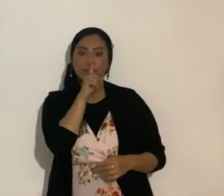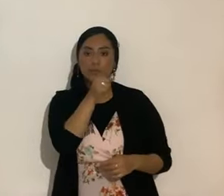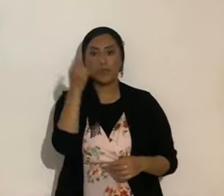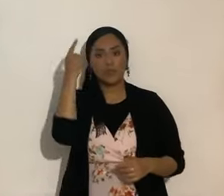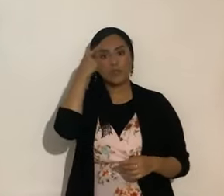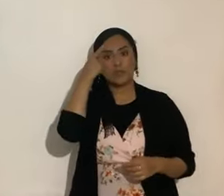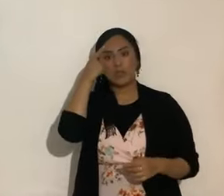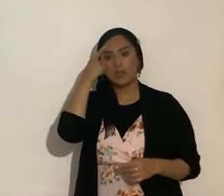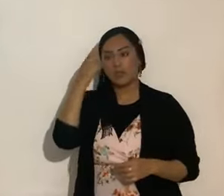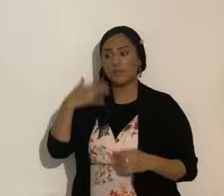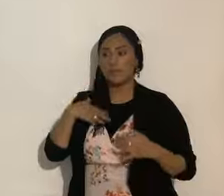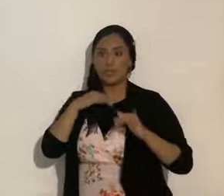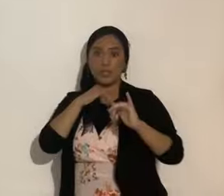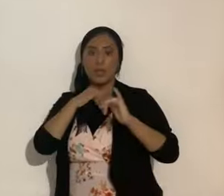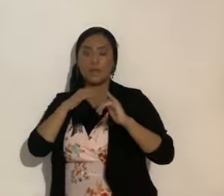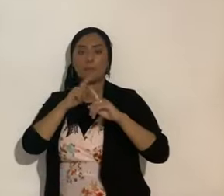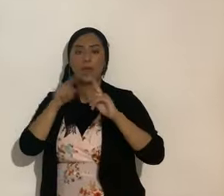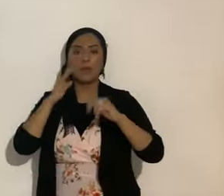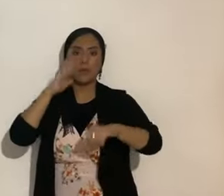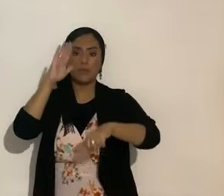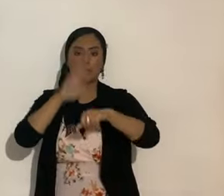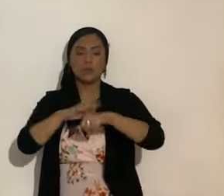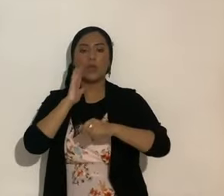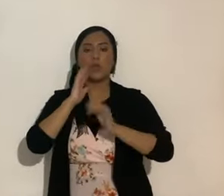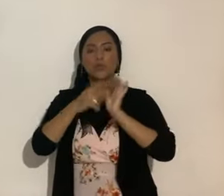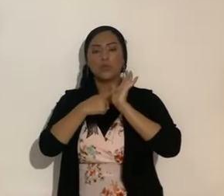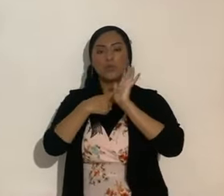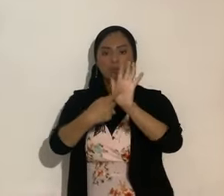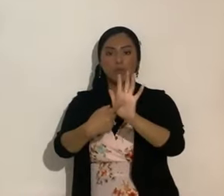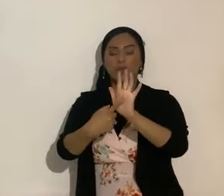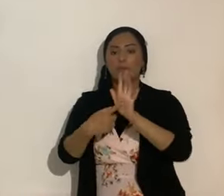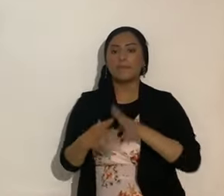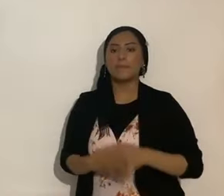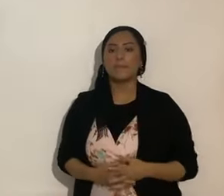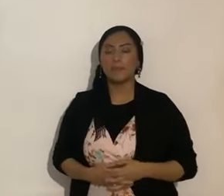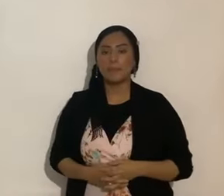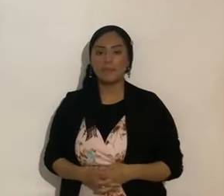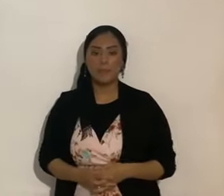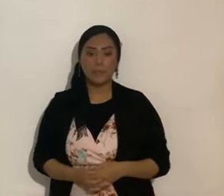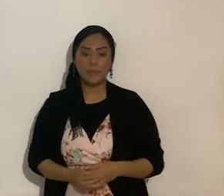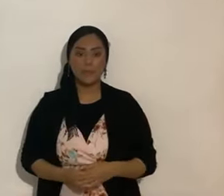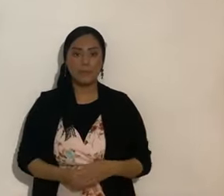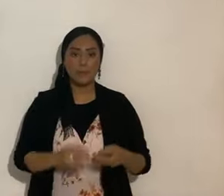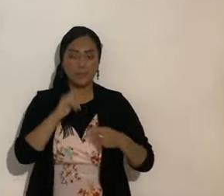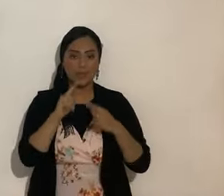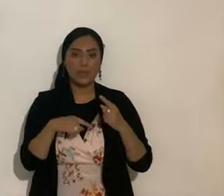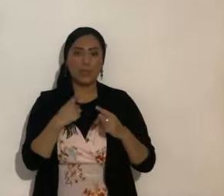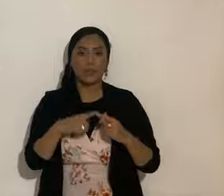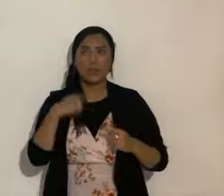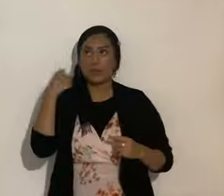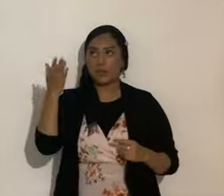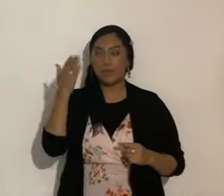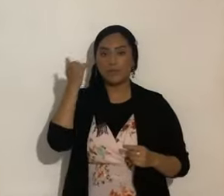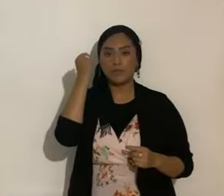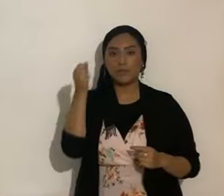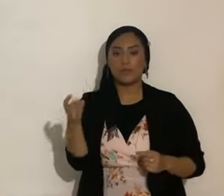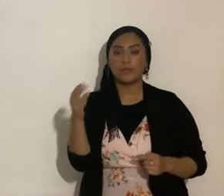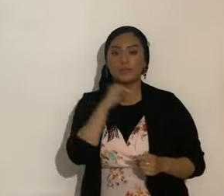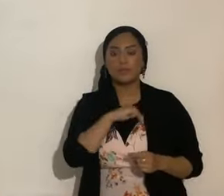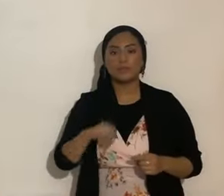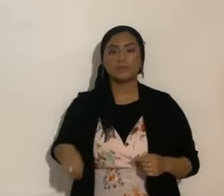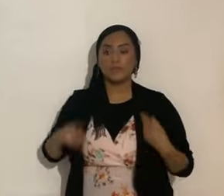Pensabas que de cierto eras yo como tú, pero te reprenderé y lo pondré delante de tus ojos. Entonces, cuando Yahshua HaMashiach,